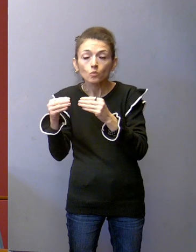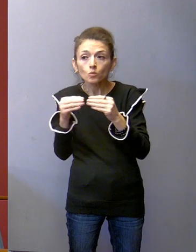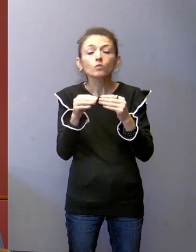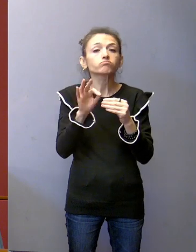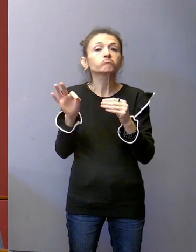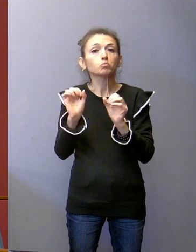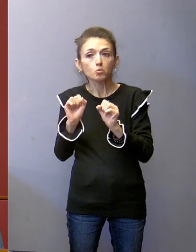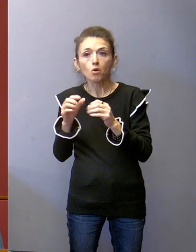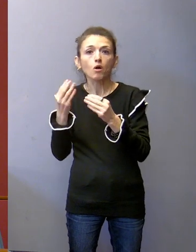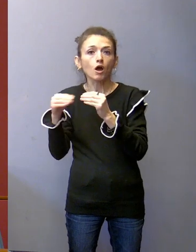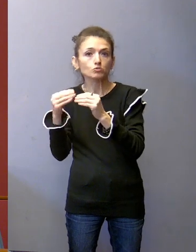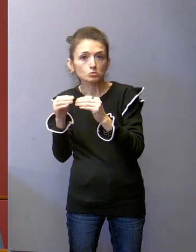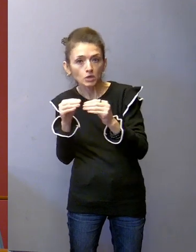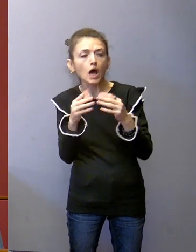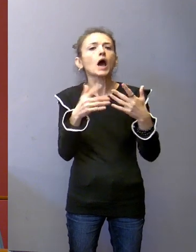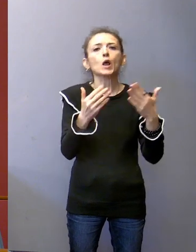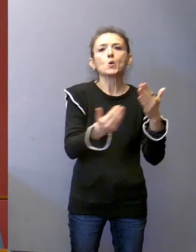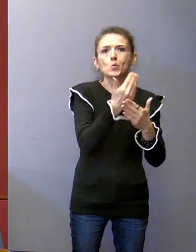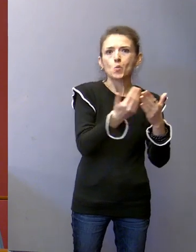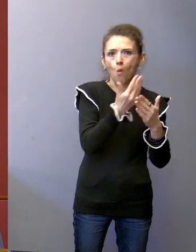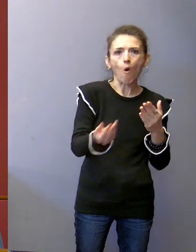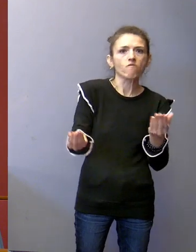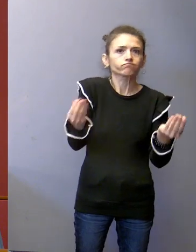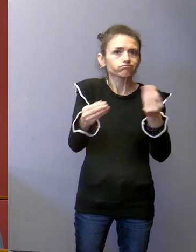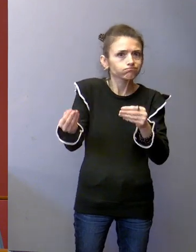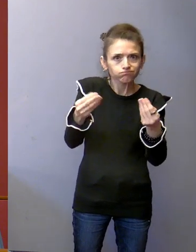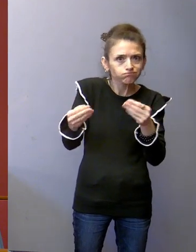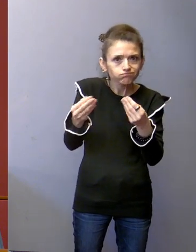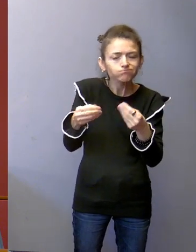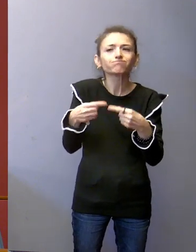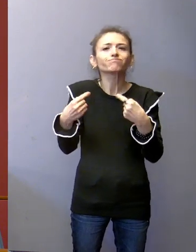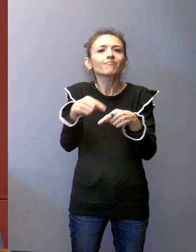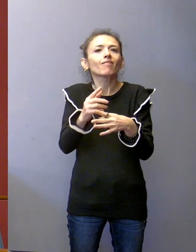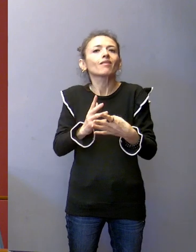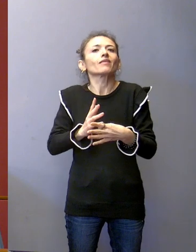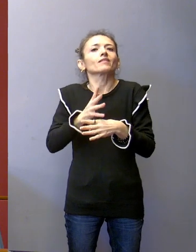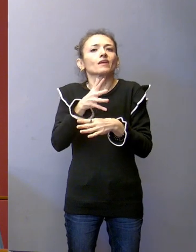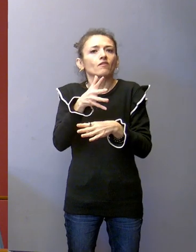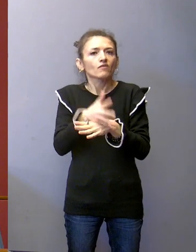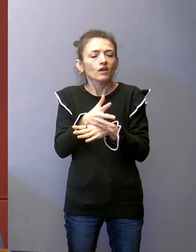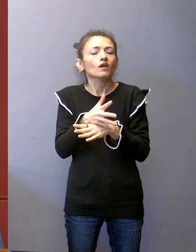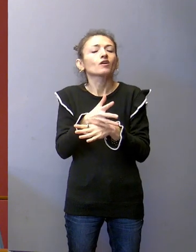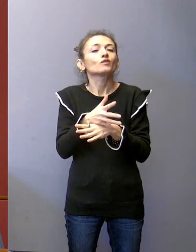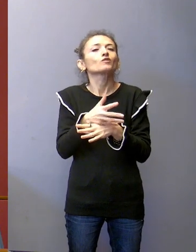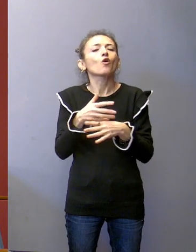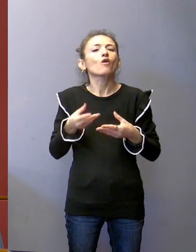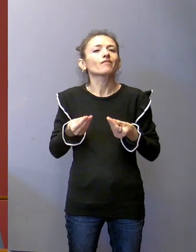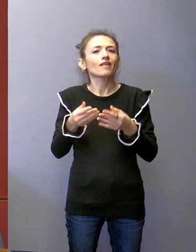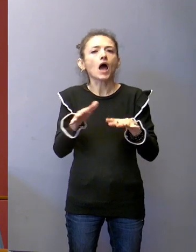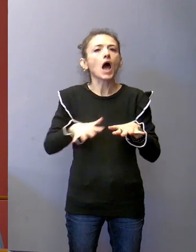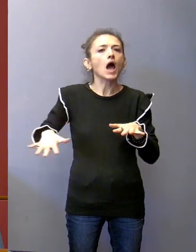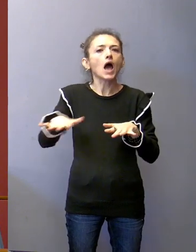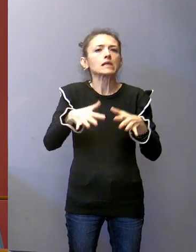oggetto di manutenzione questo intervento servirà anche per rendere l'aria più sicura